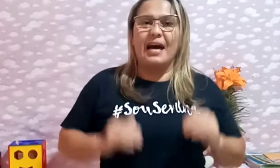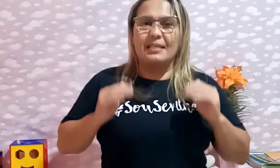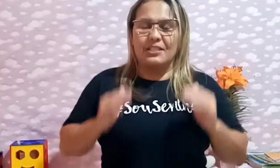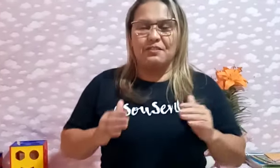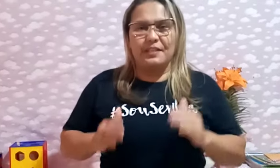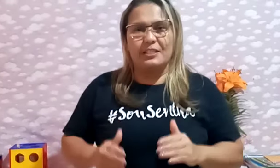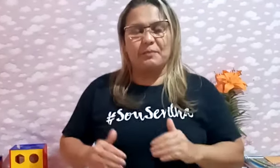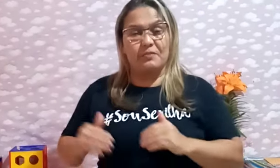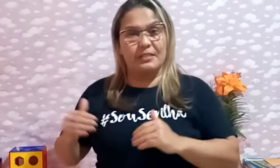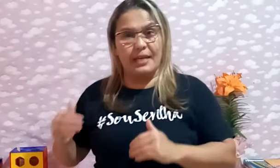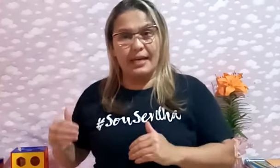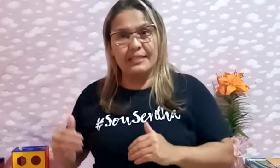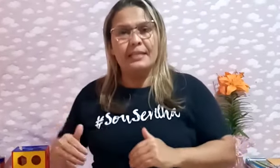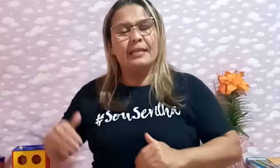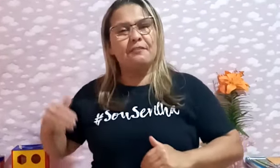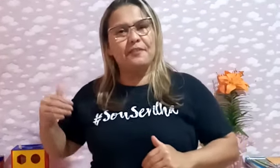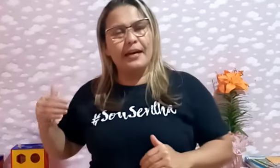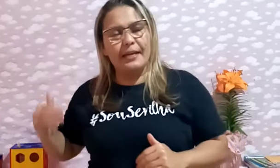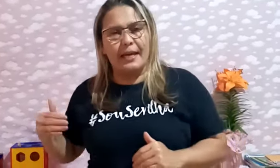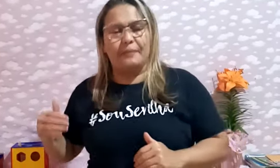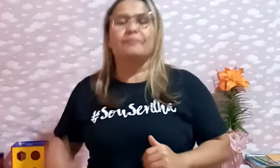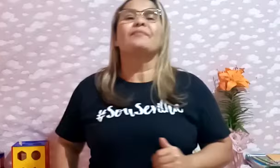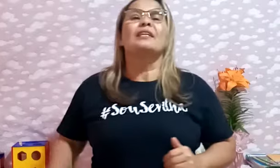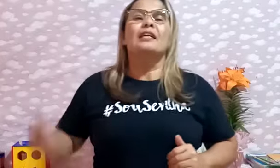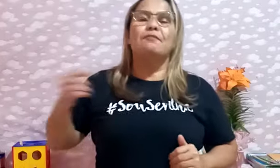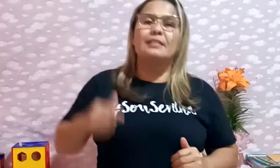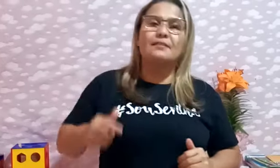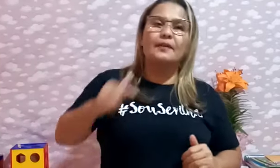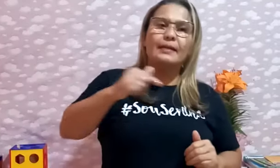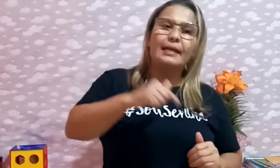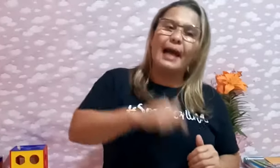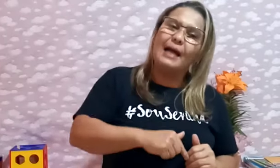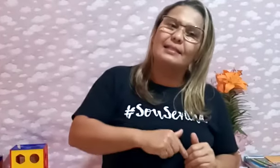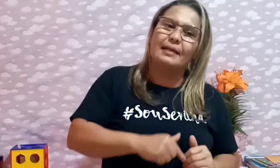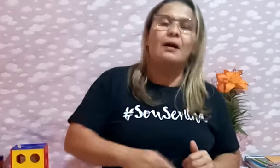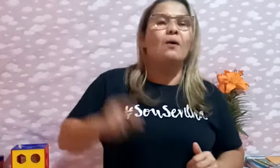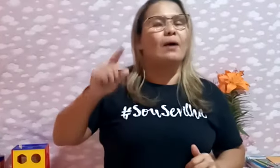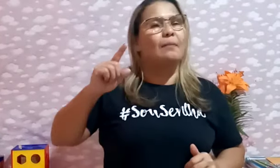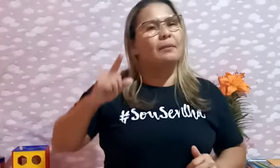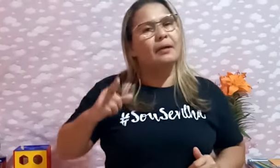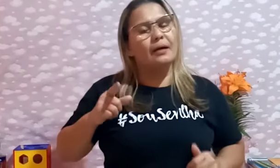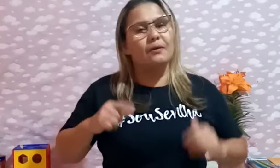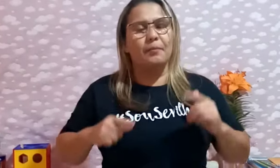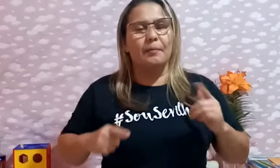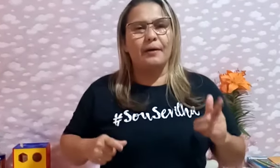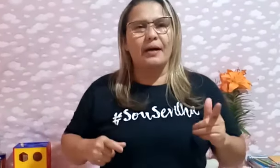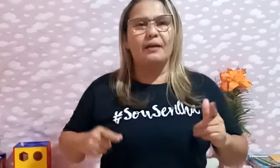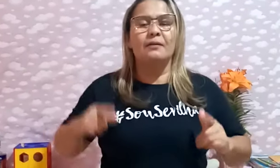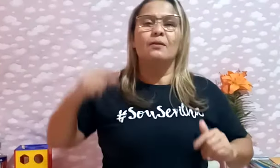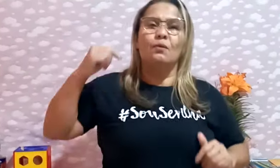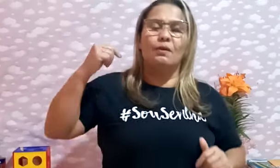as atividades para vocês e enviarei. E vocês farão em casa, com a mamãe, com o papai, com a